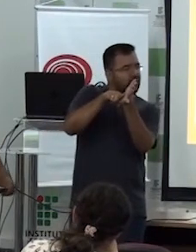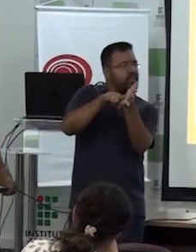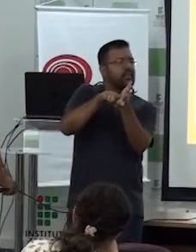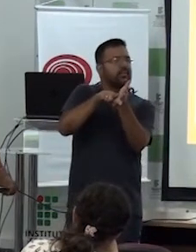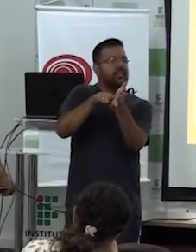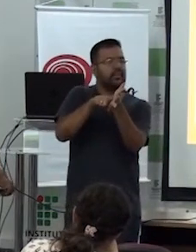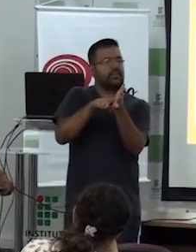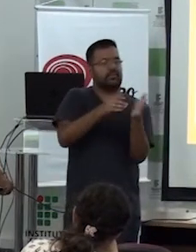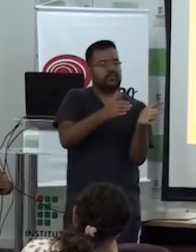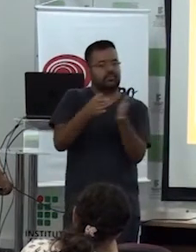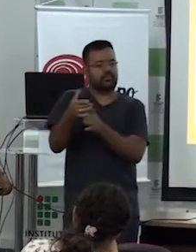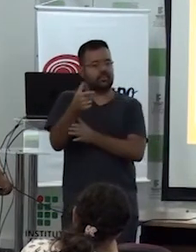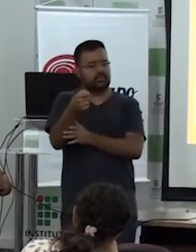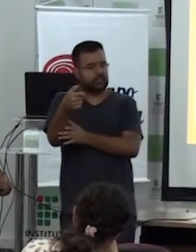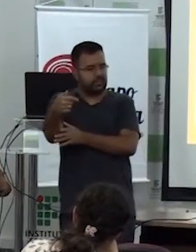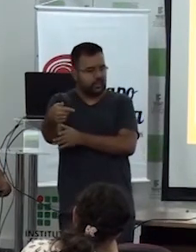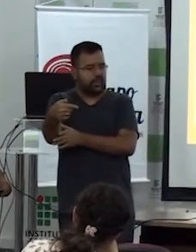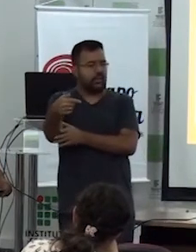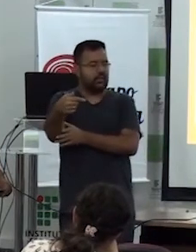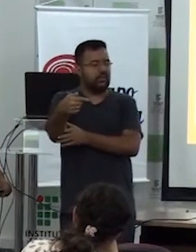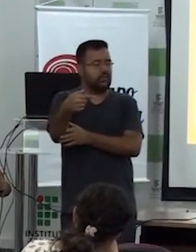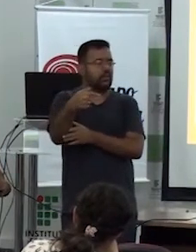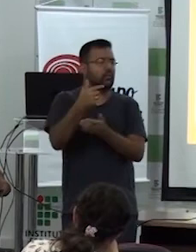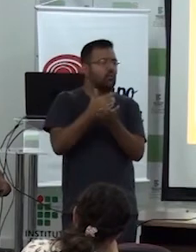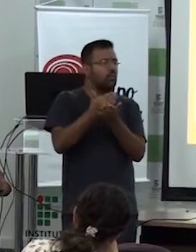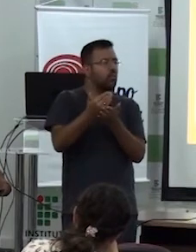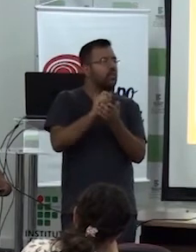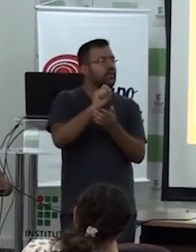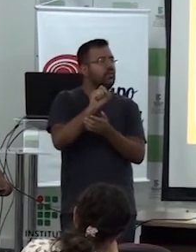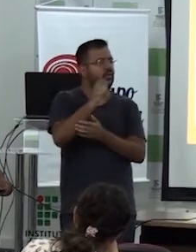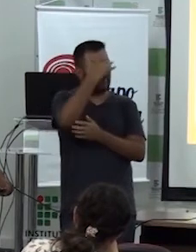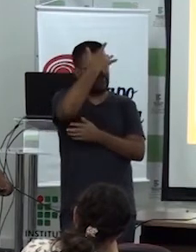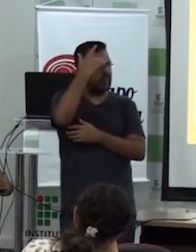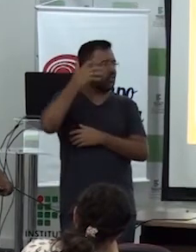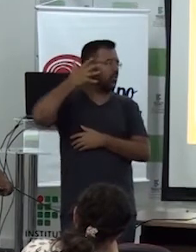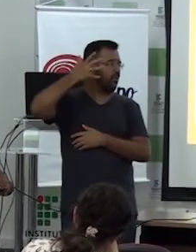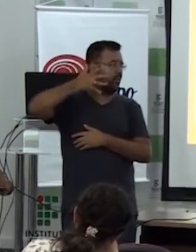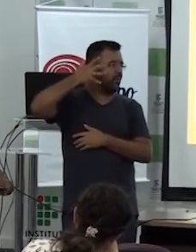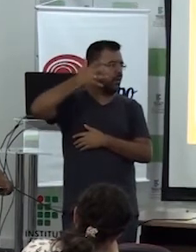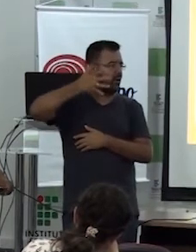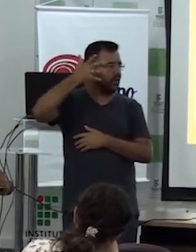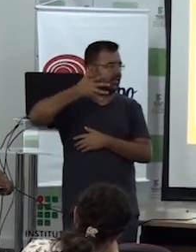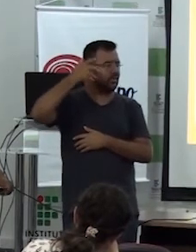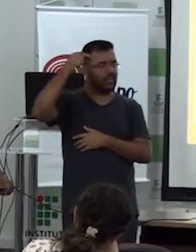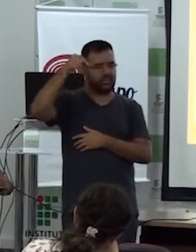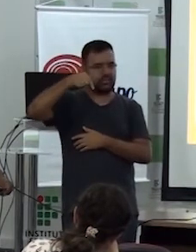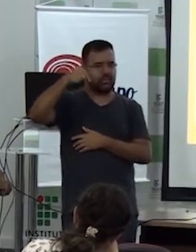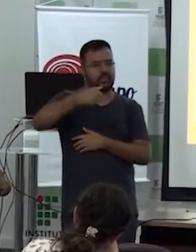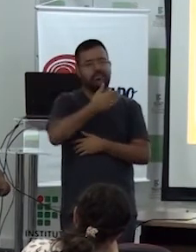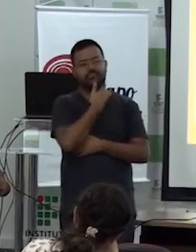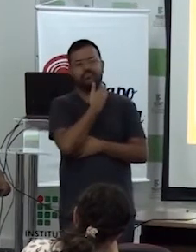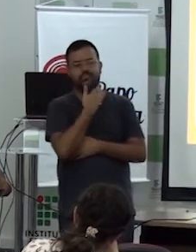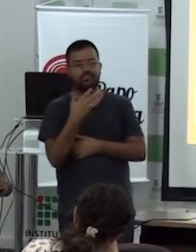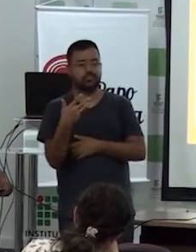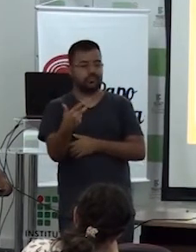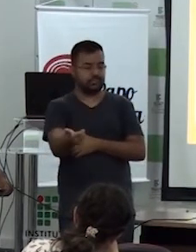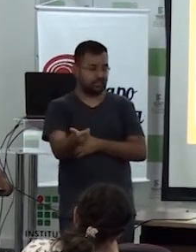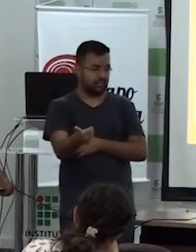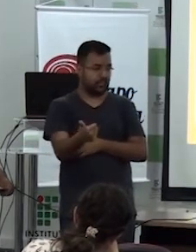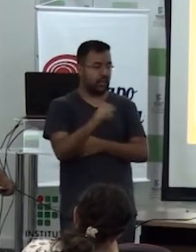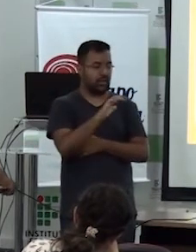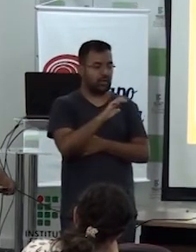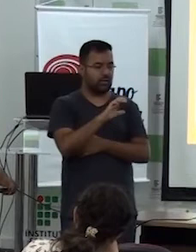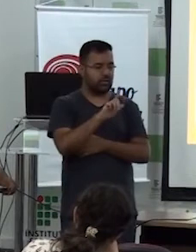né, no ano de 2017. Nós vamos começar pelos palestrantes aqui do Papo Cabeça. Então, a